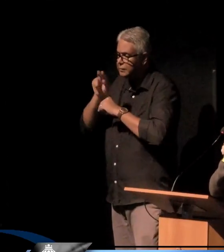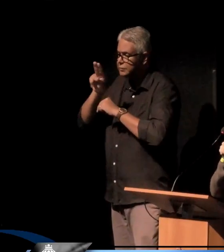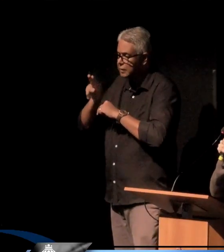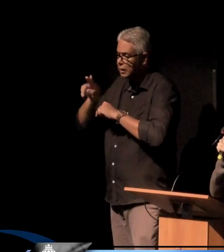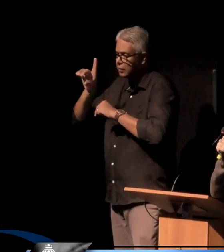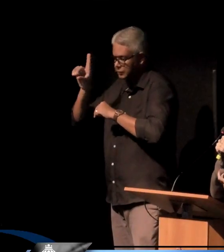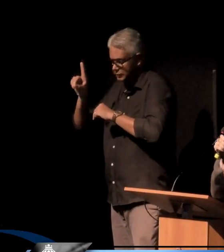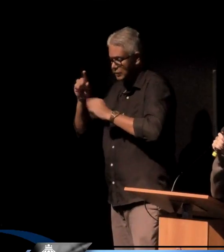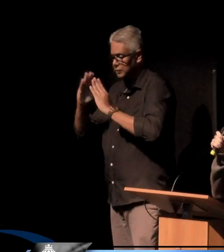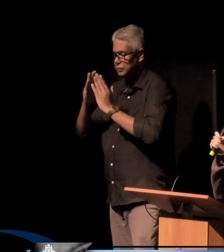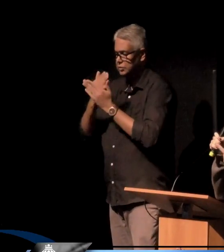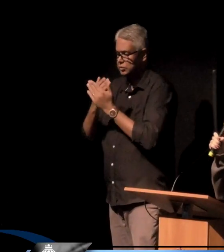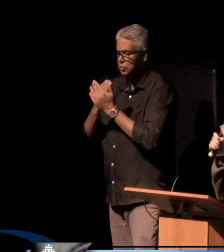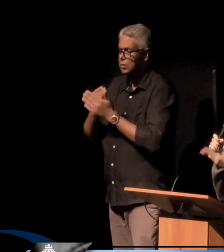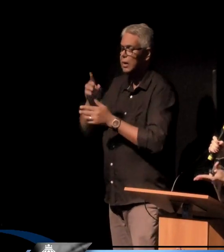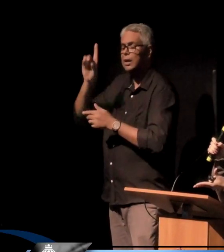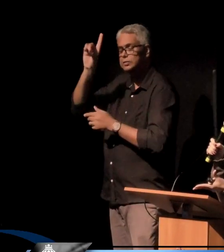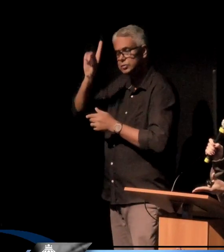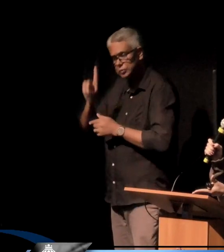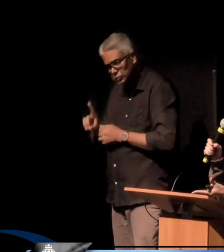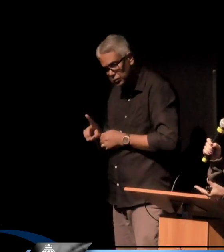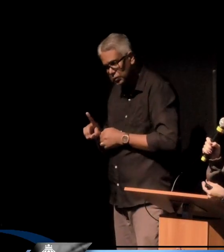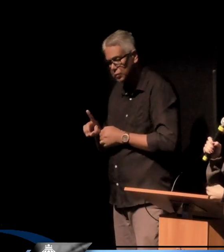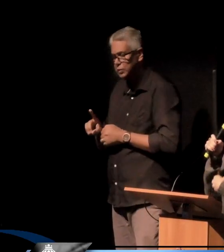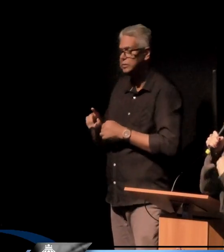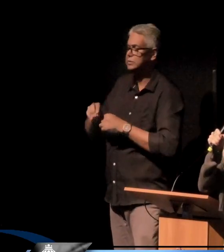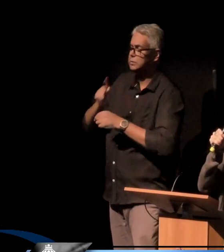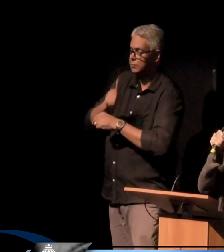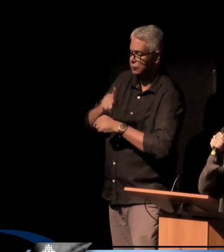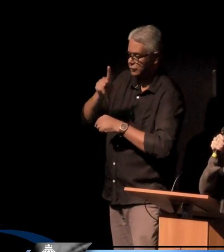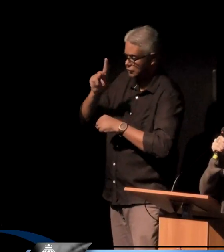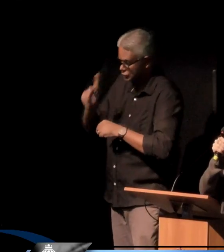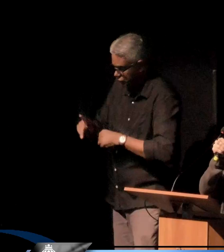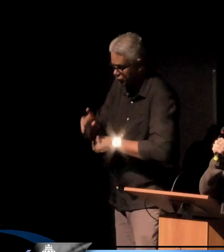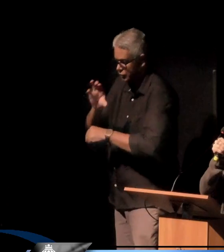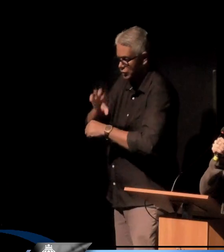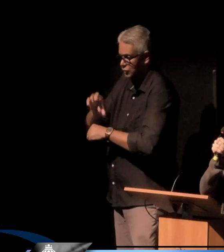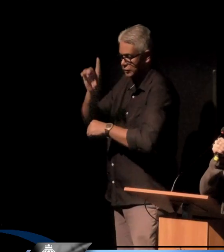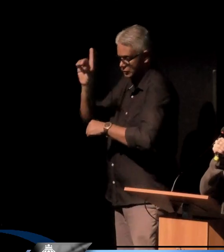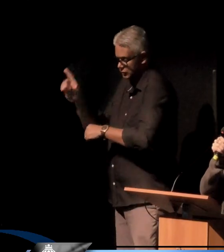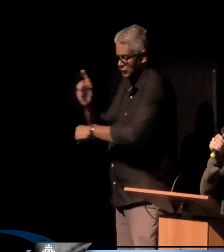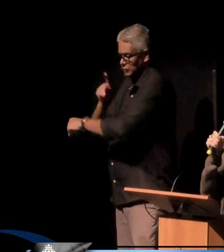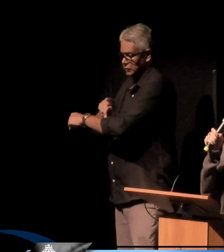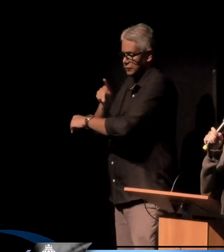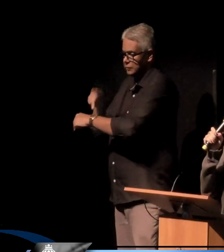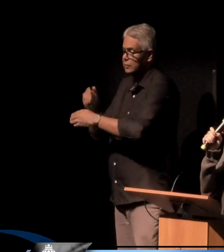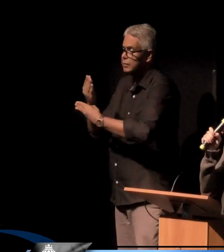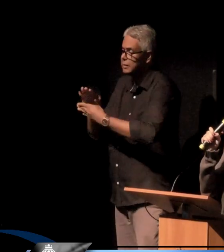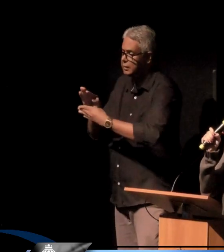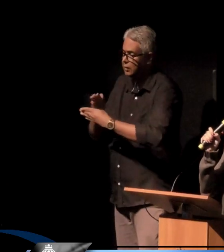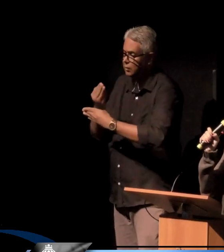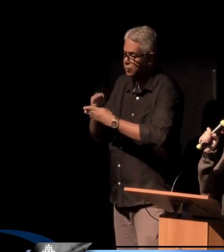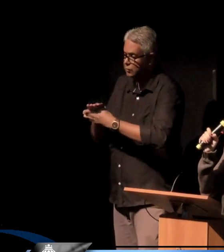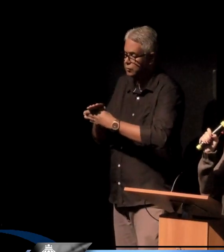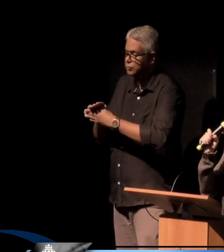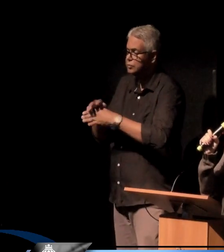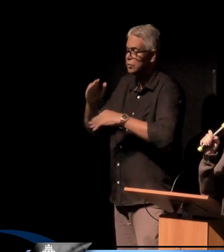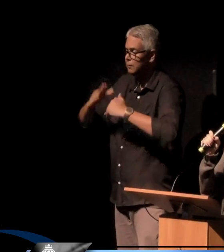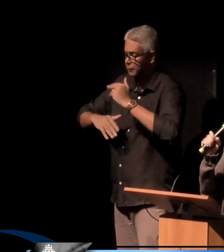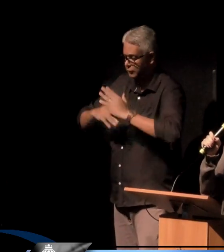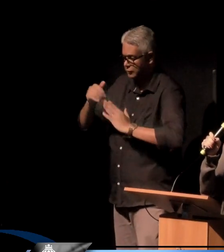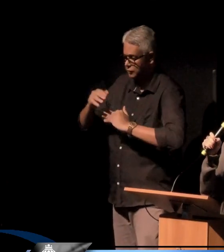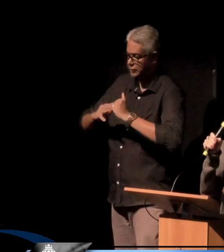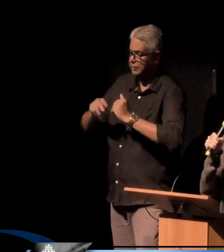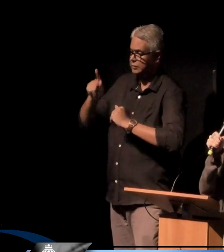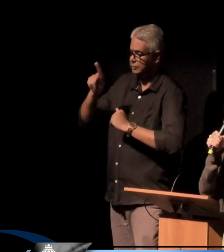escolares diretores professores coordenadores pedagógicos e alguns membros de PSN alguns profissionais de